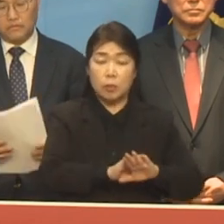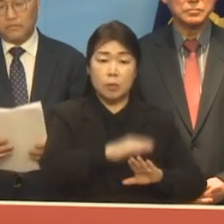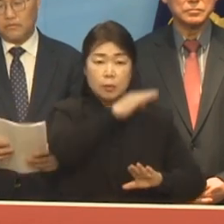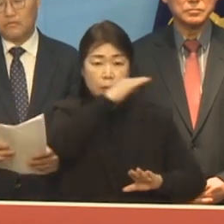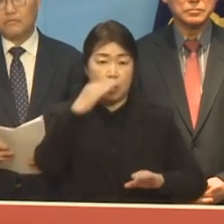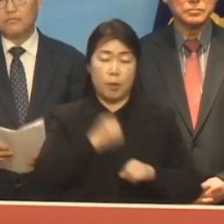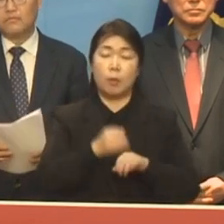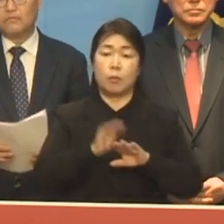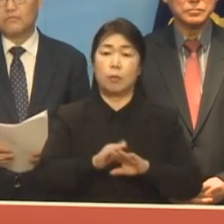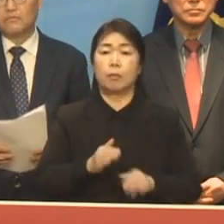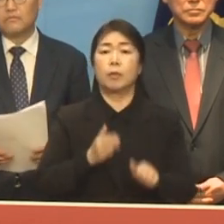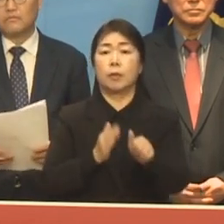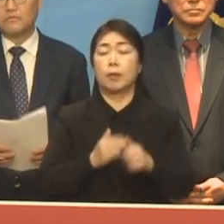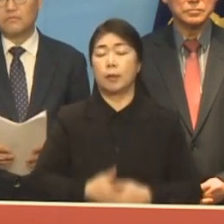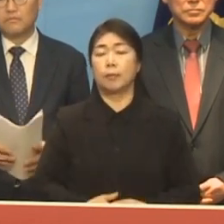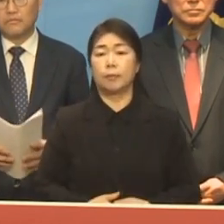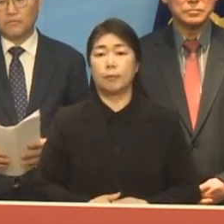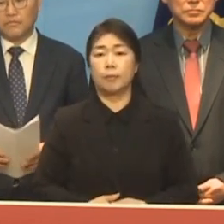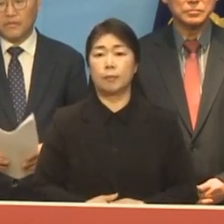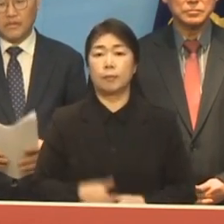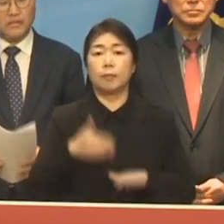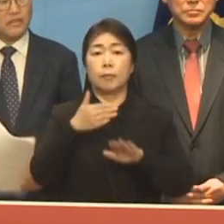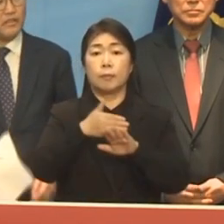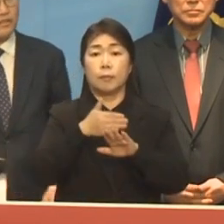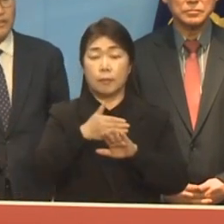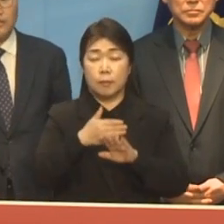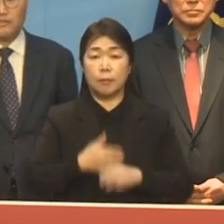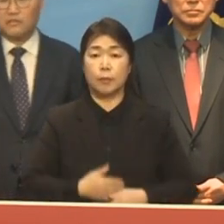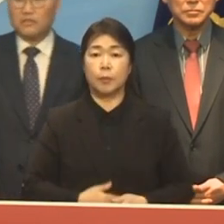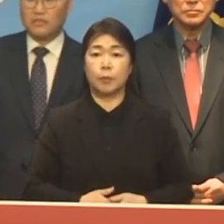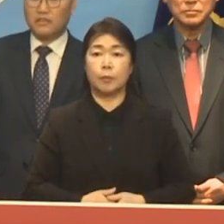나아갈 것입니다. 감사합니다.